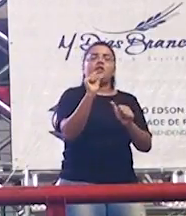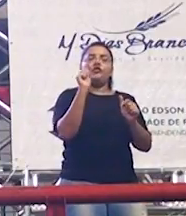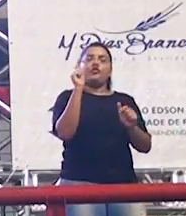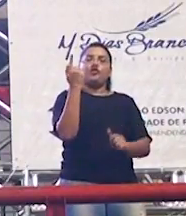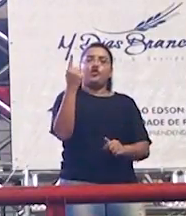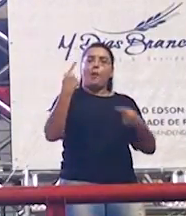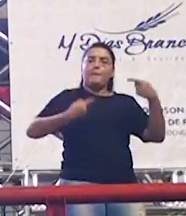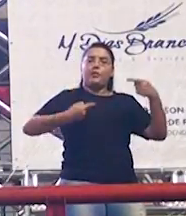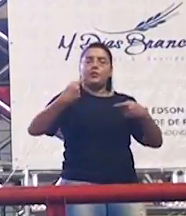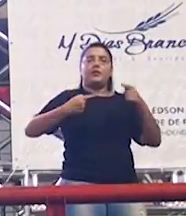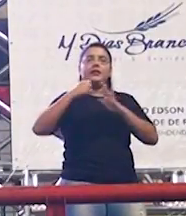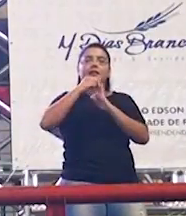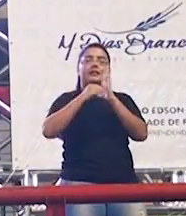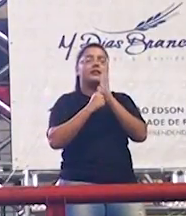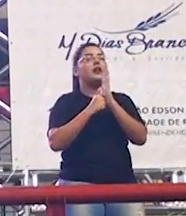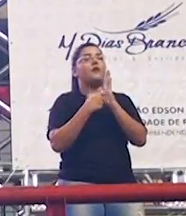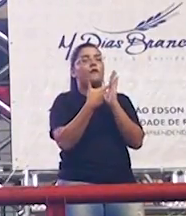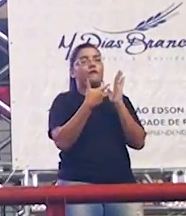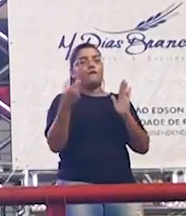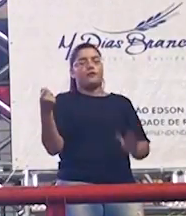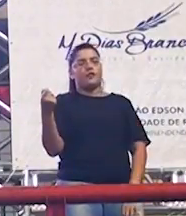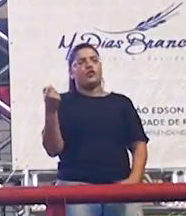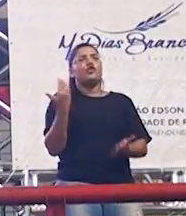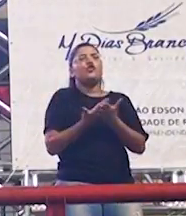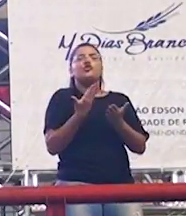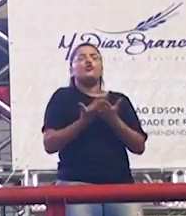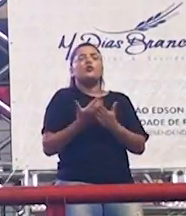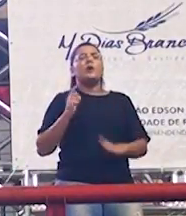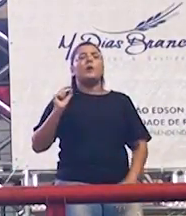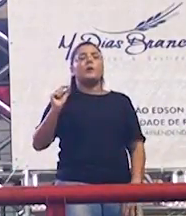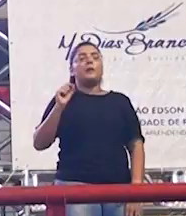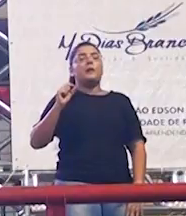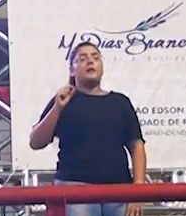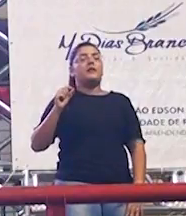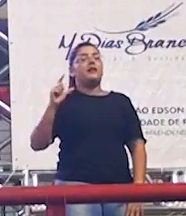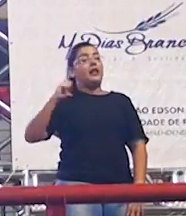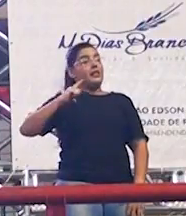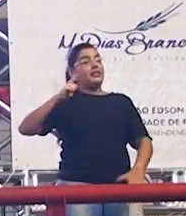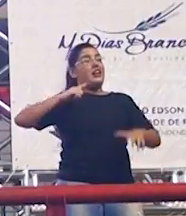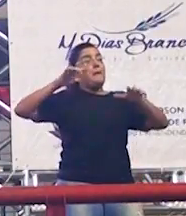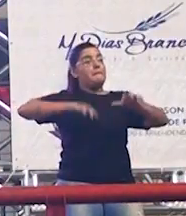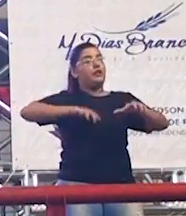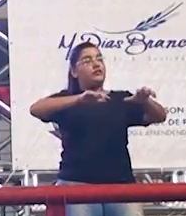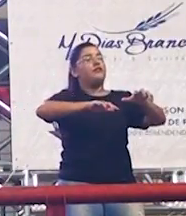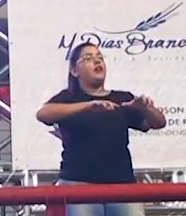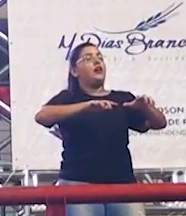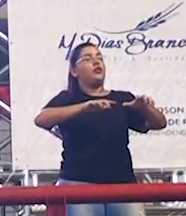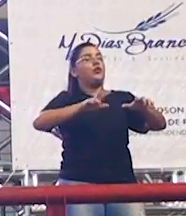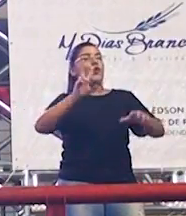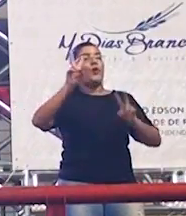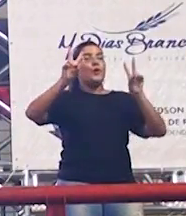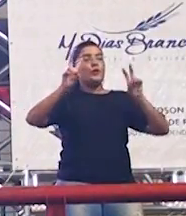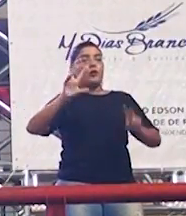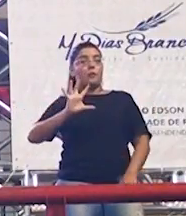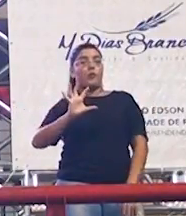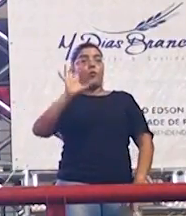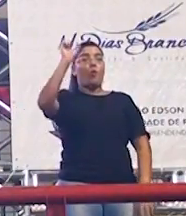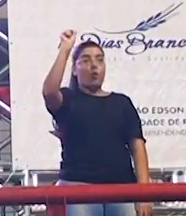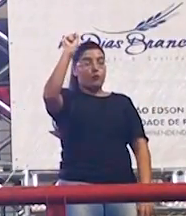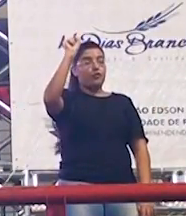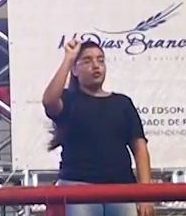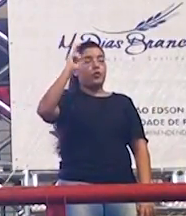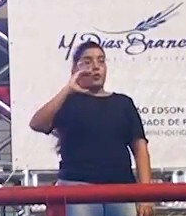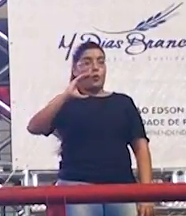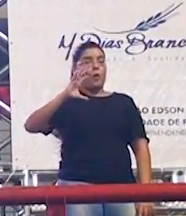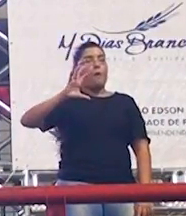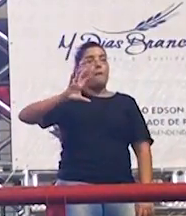século XX. Marx. Professor, o que eu tenho que estudar sobre Marx? O Manifesto Comunista, que fazem 170 anos esse ano.